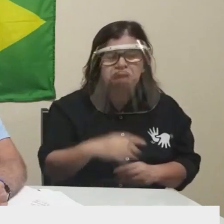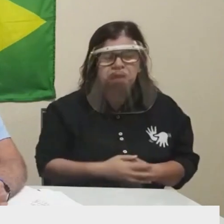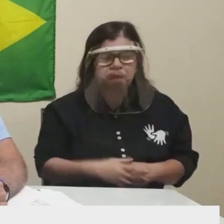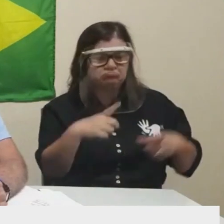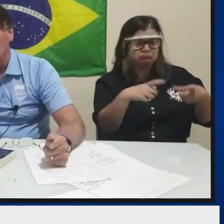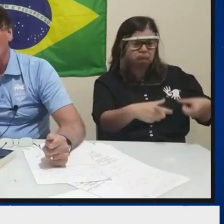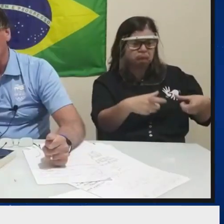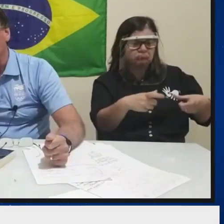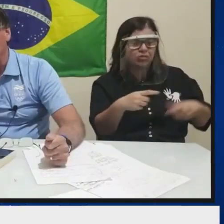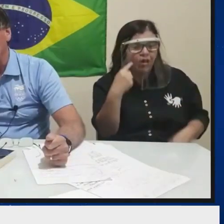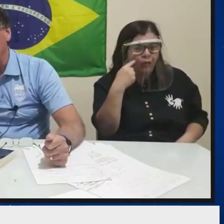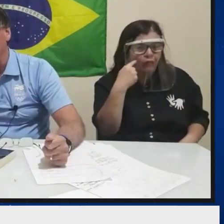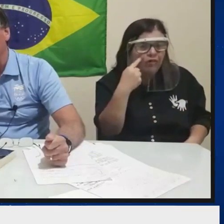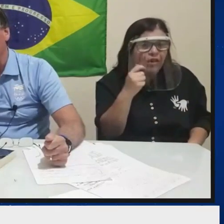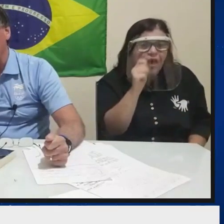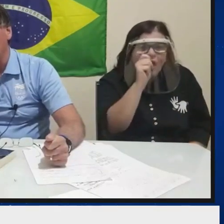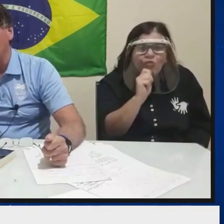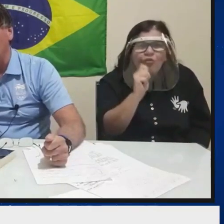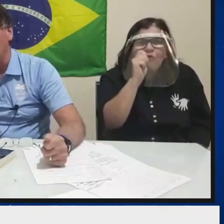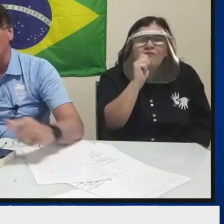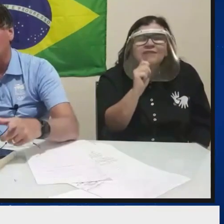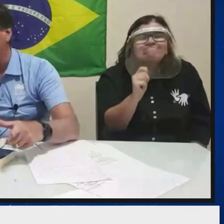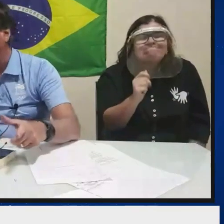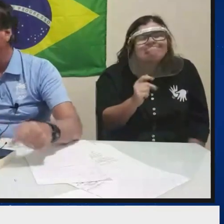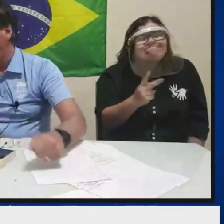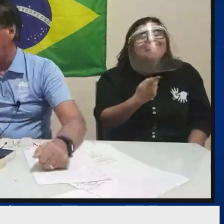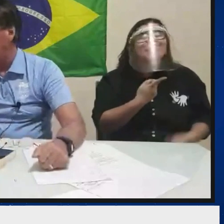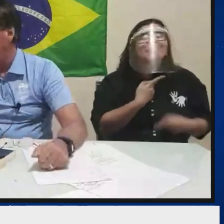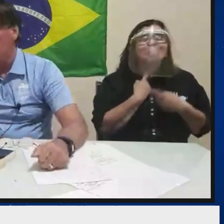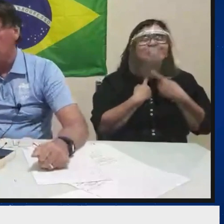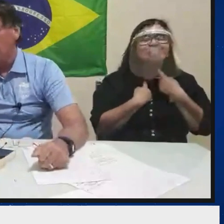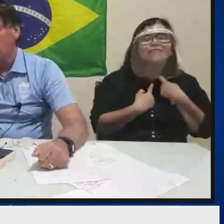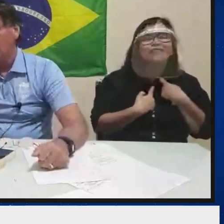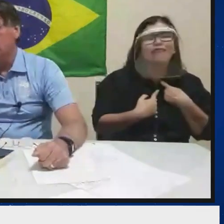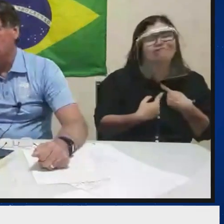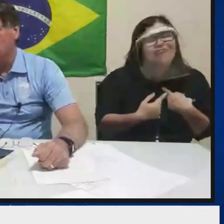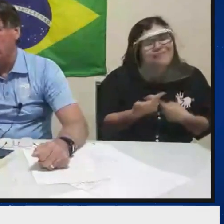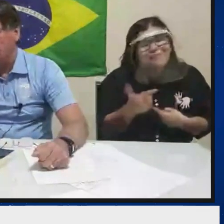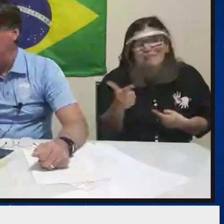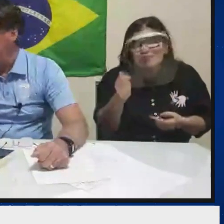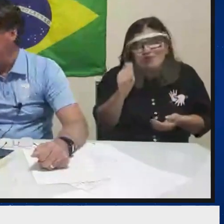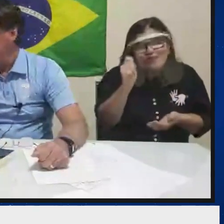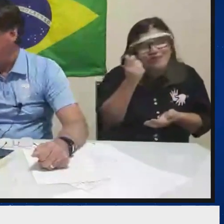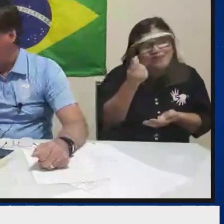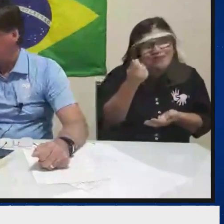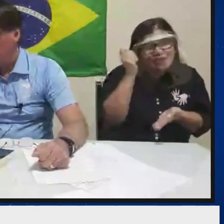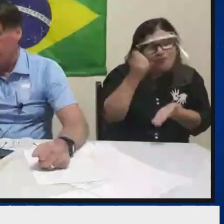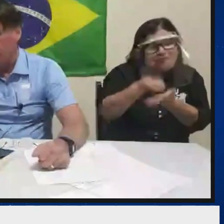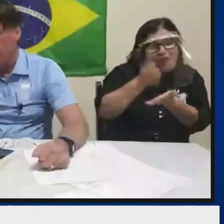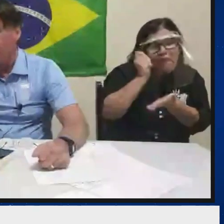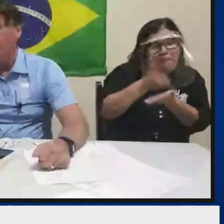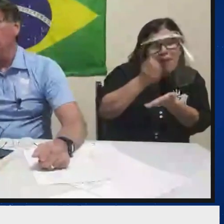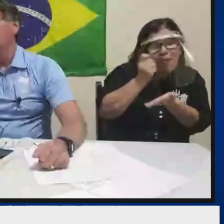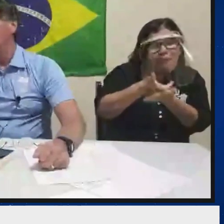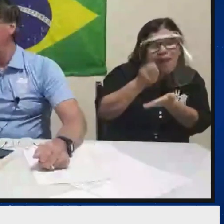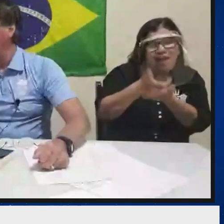São Paulo, participou da inauguração de uma ponte na cidade de Pariaquera-Açu. A gente segue acompanhando aqui, agora são